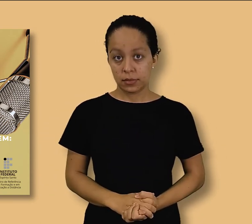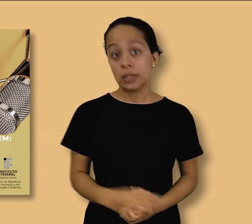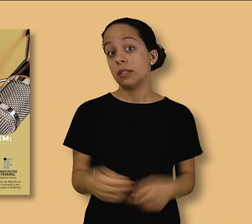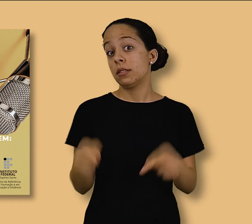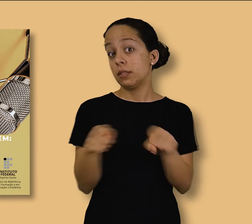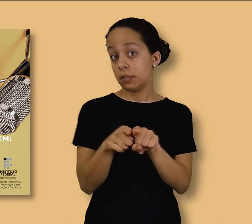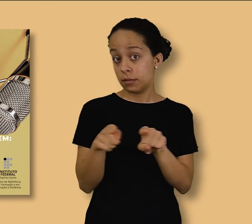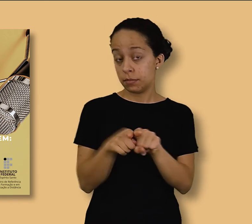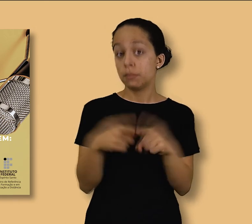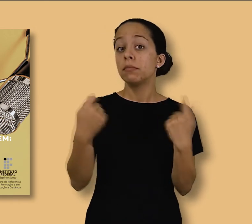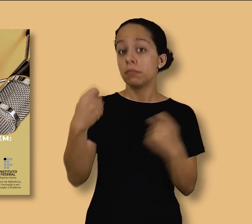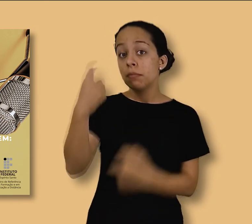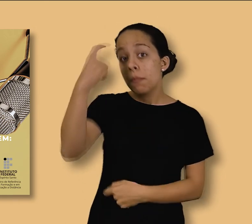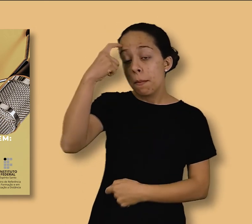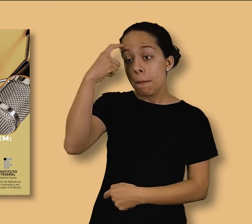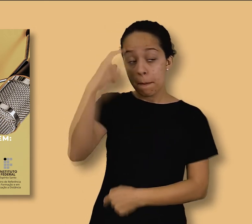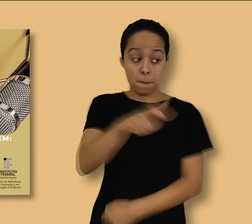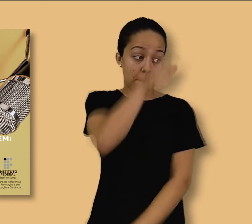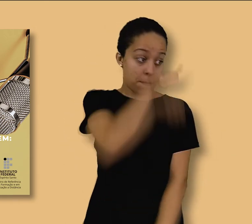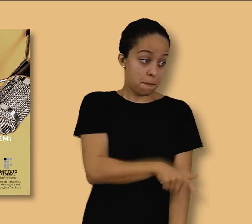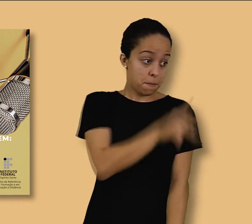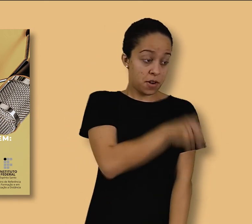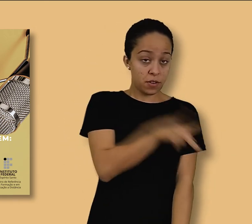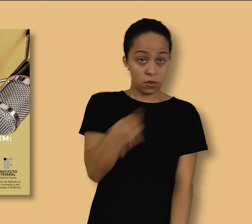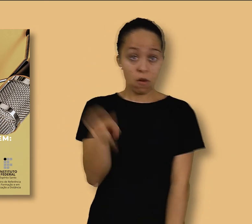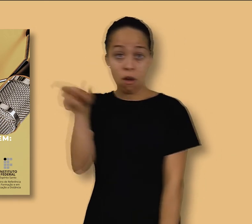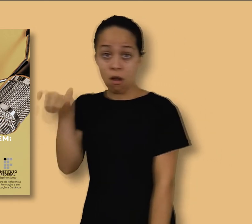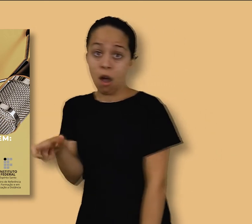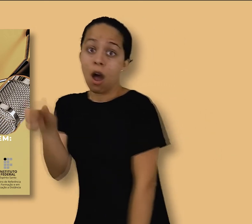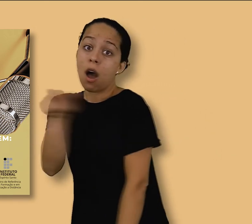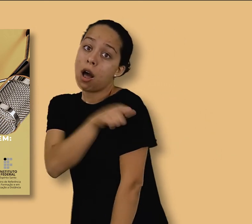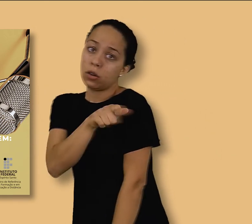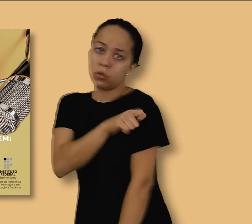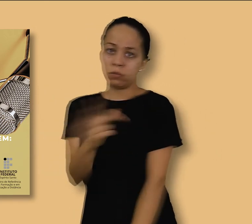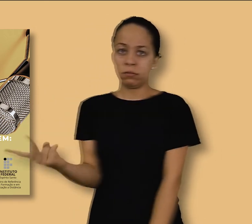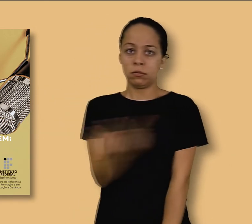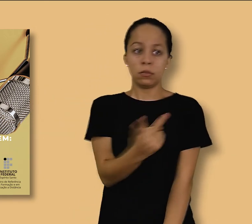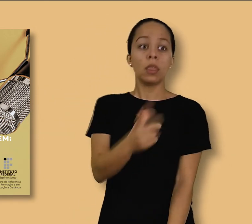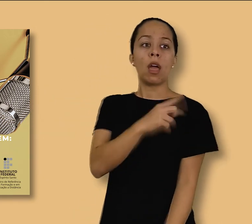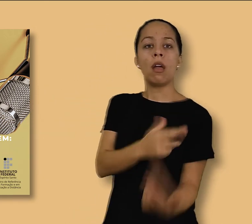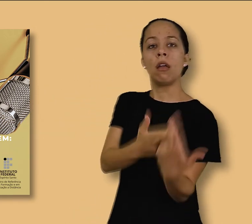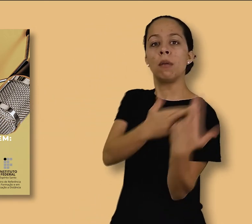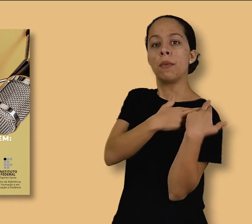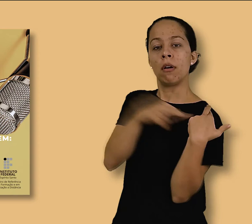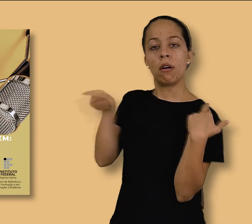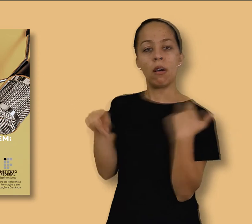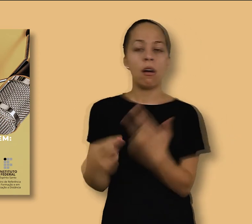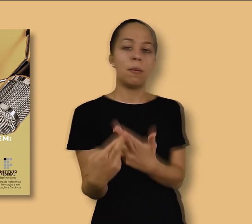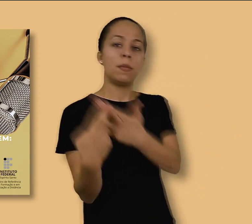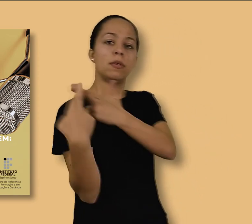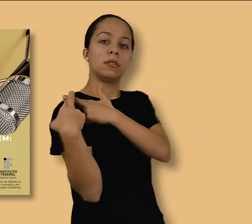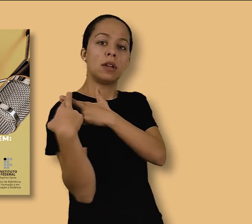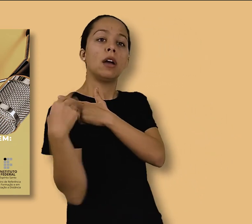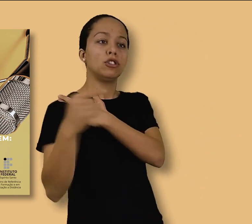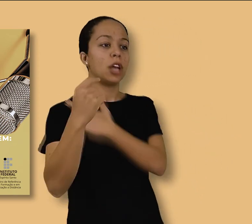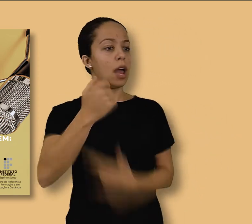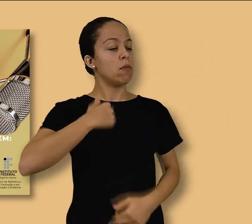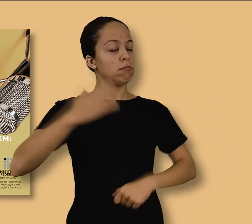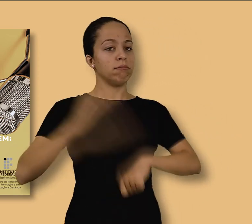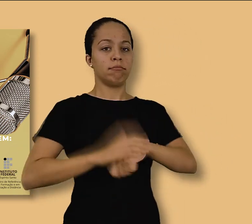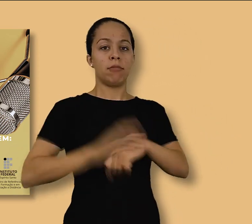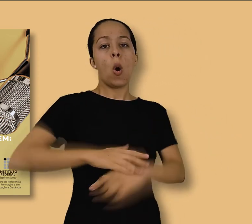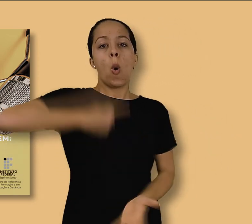não podemos perder de vista Que professor e aluno eles são co-responsáveis pelo processo de ensino-aprendizagem